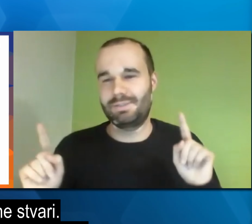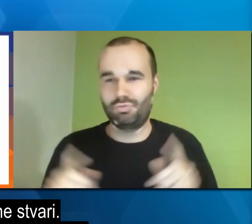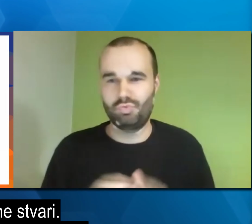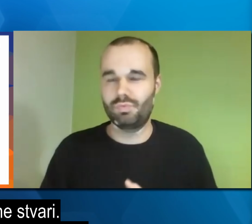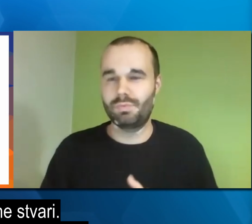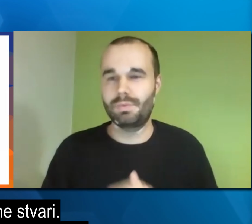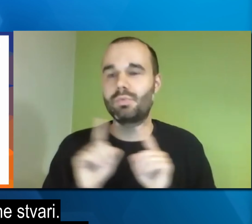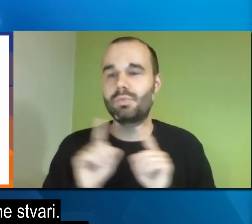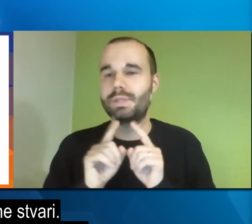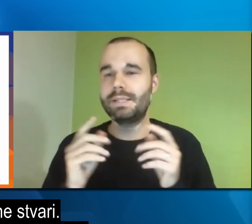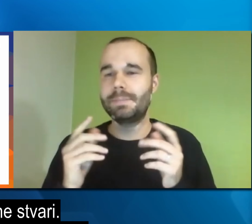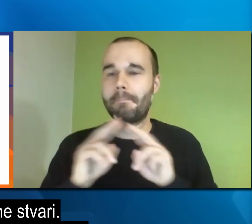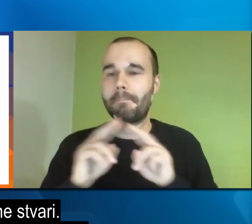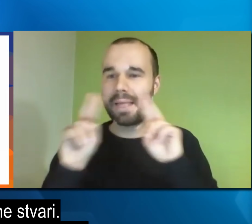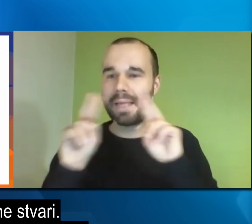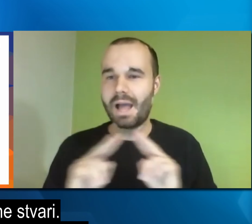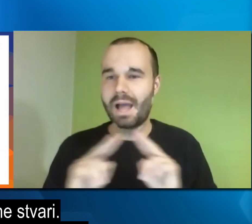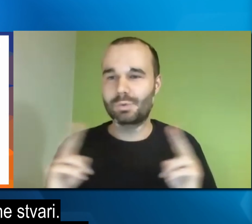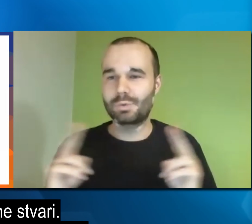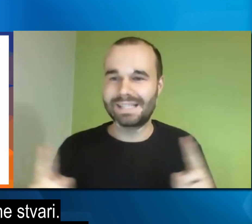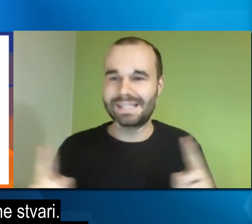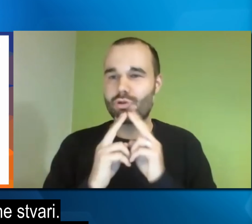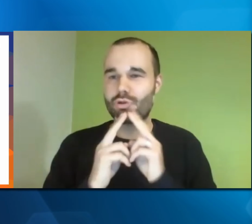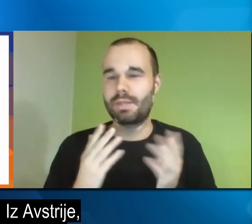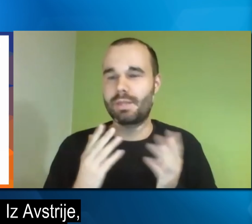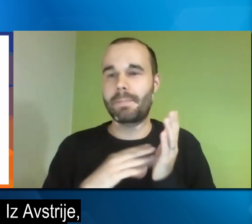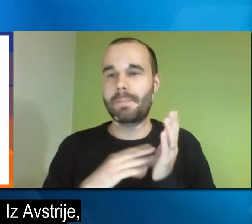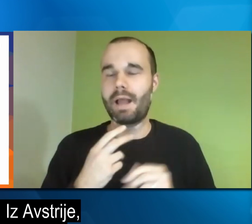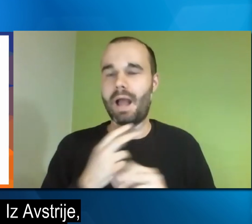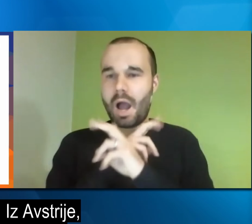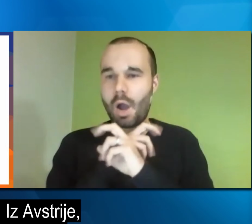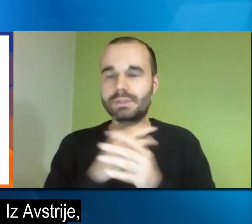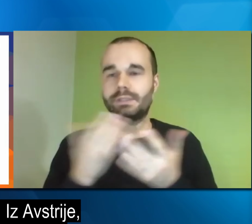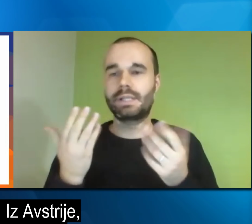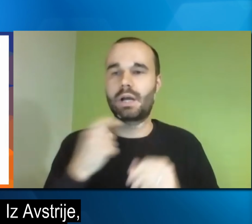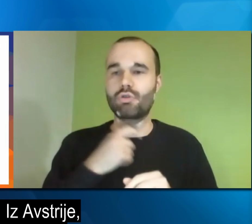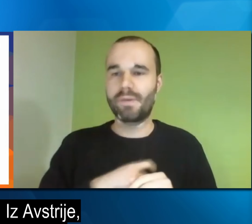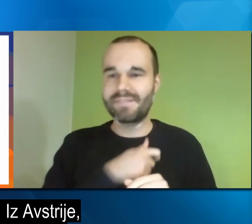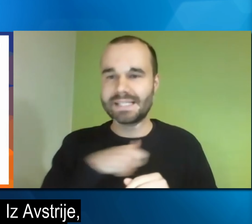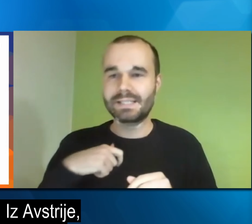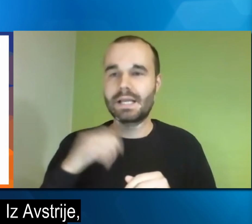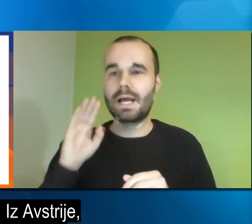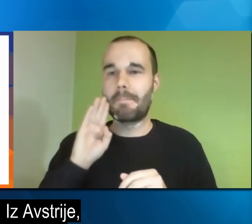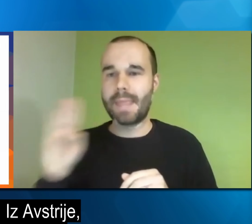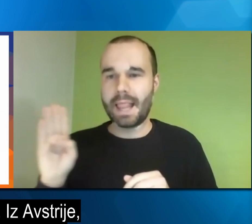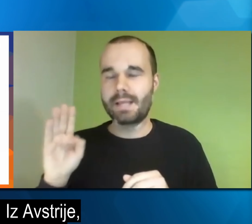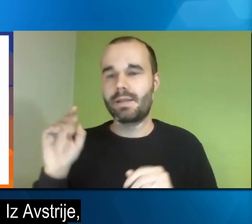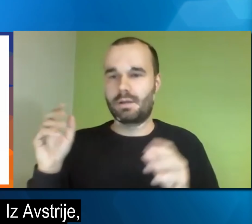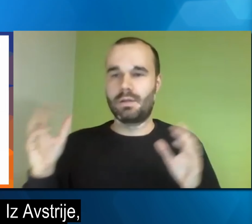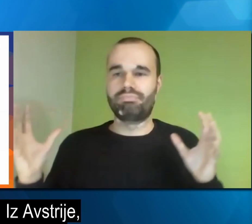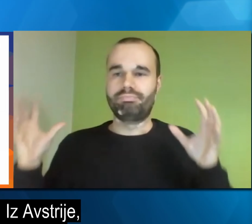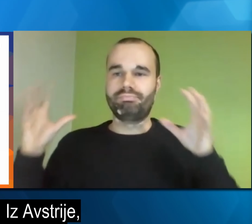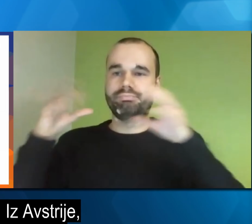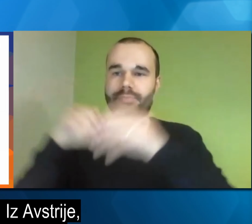Res različne stvari. Tudi mednarodna srečanja organiziramo, naprimer iz Avstrije,